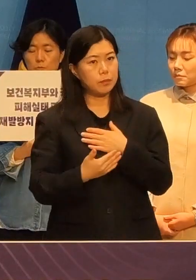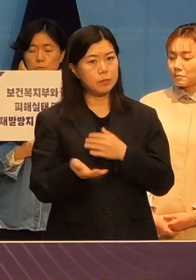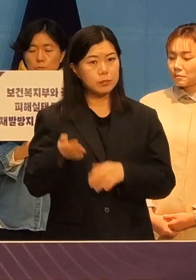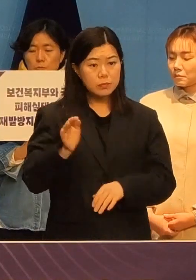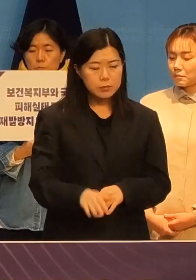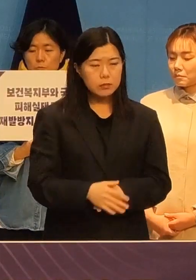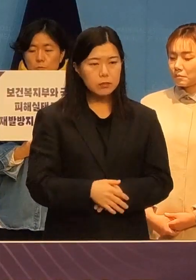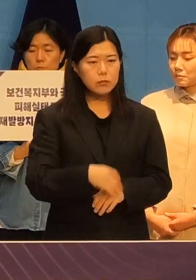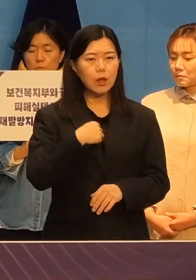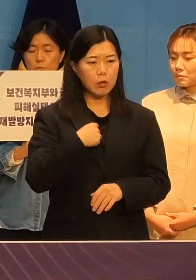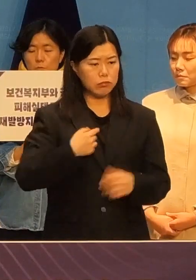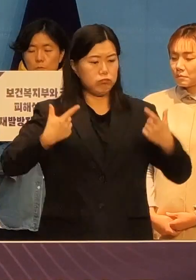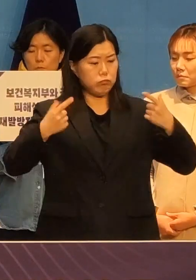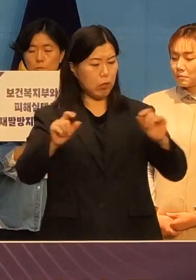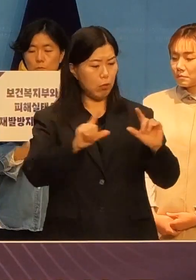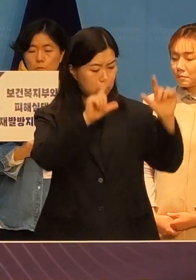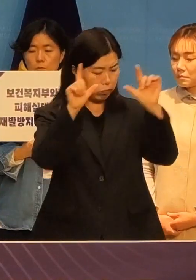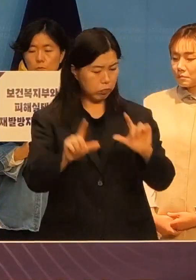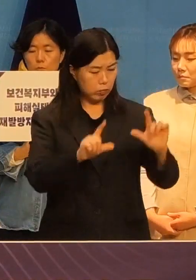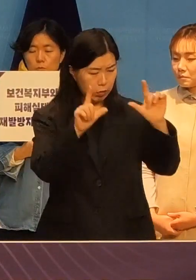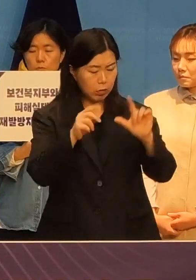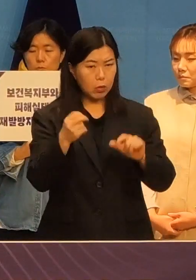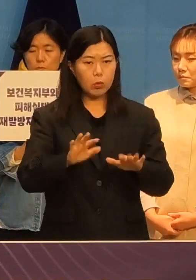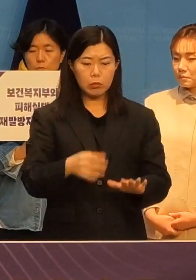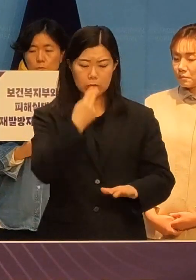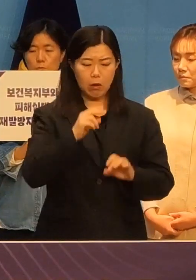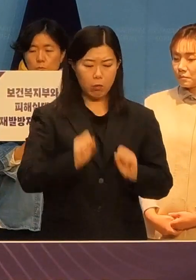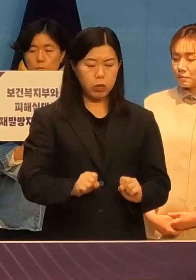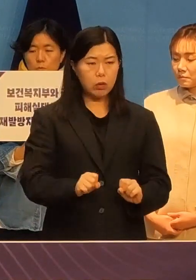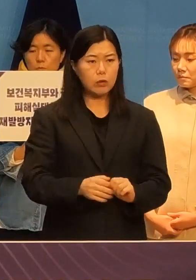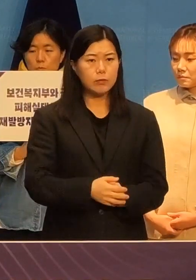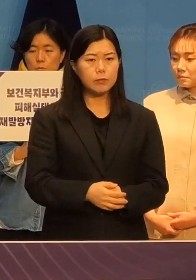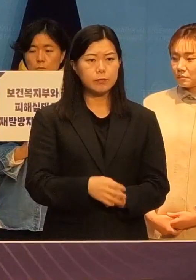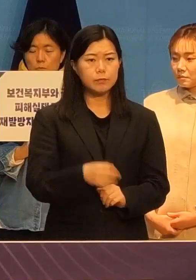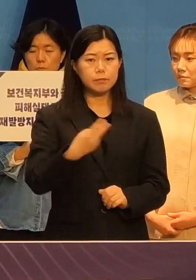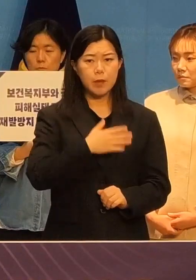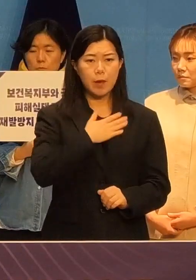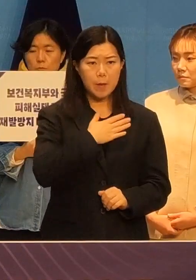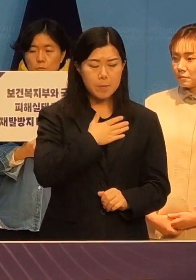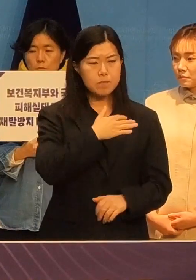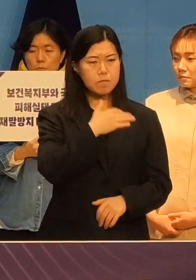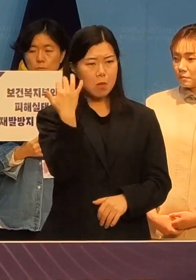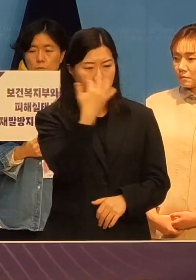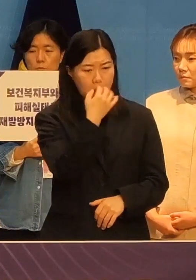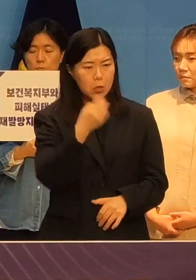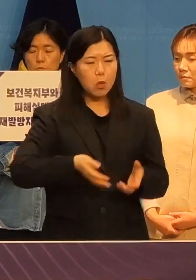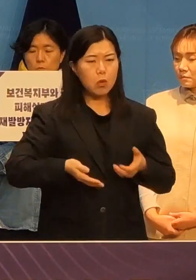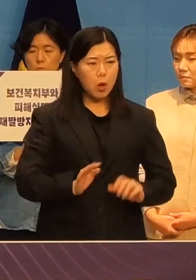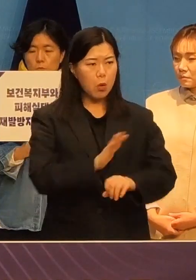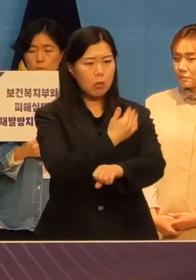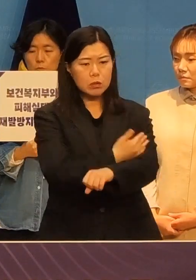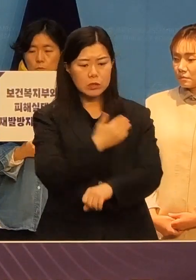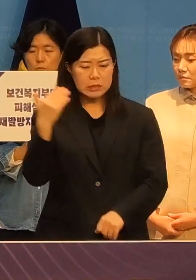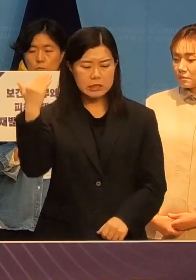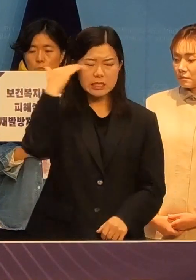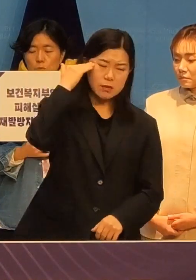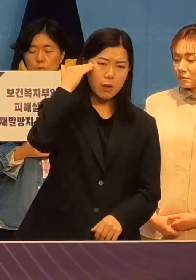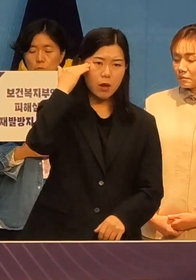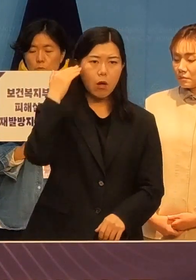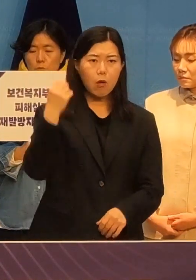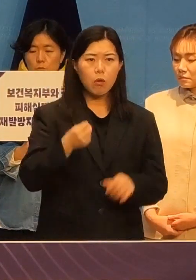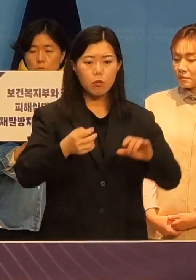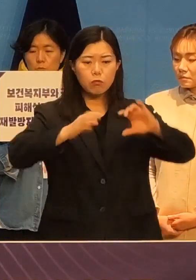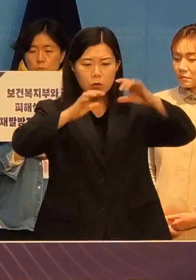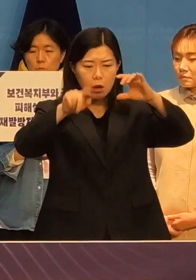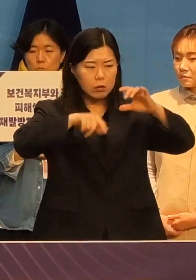이렇게 살아왔고 이렇게 살아있고 나의 성과 재생산 권리를 침해당하거나